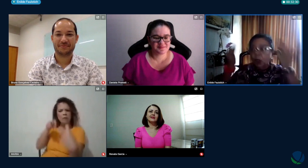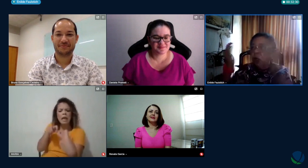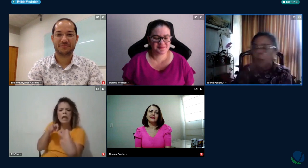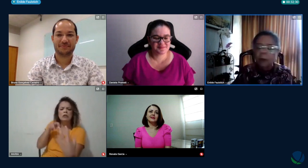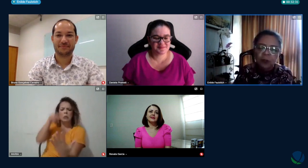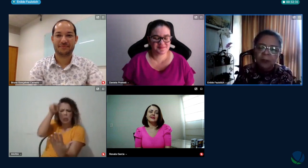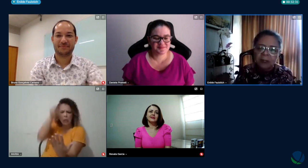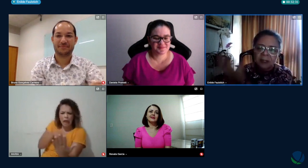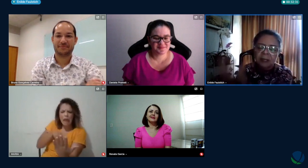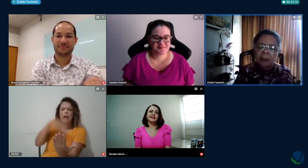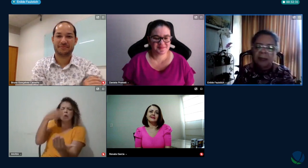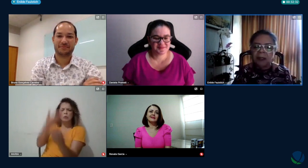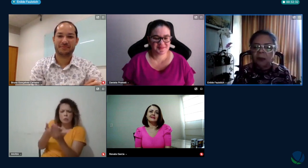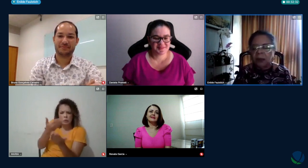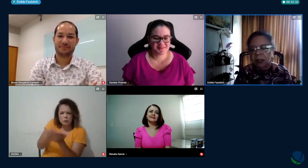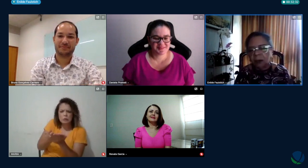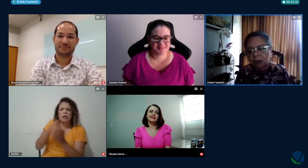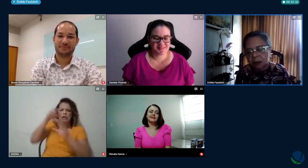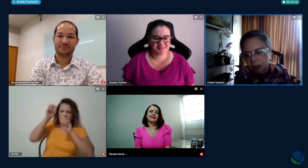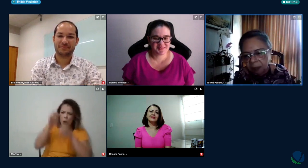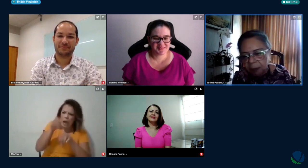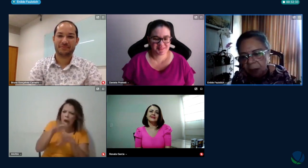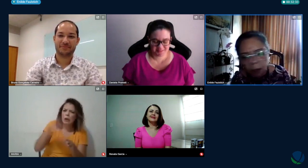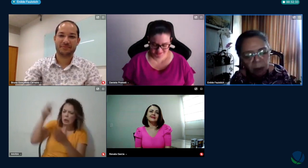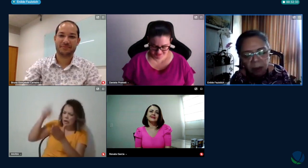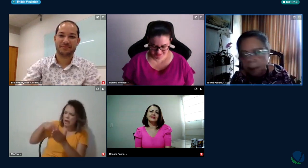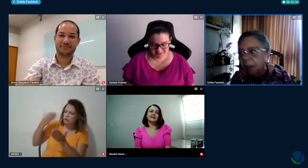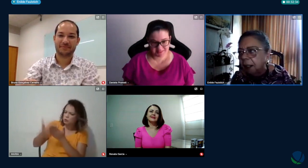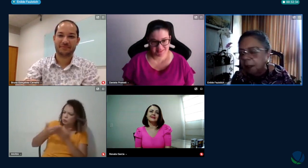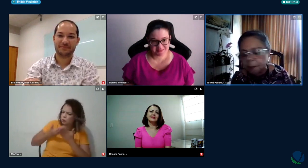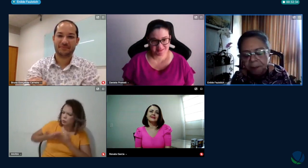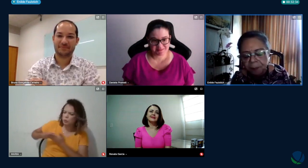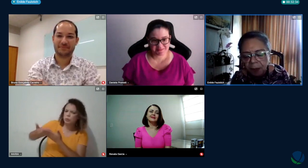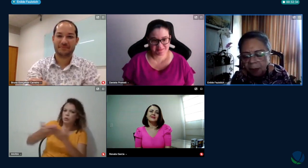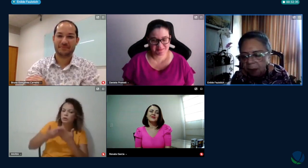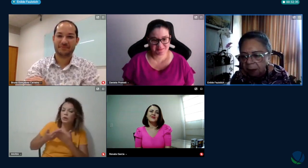tudo. Como eu fiz com o Messias, para ele entender o que era coração termo,